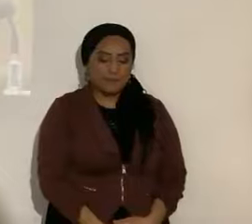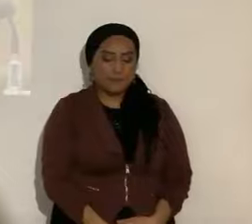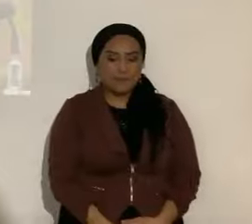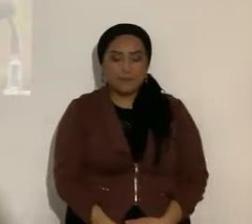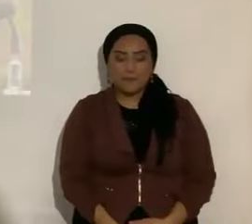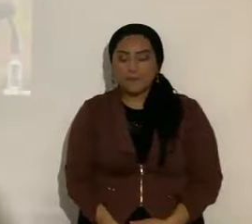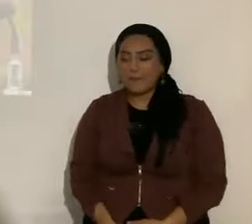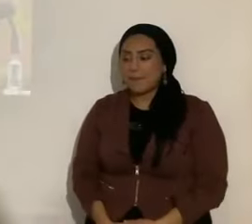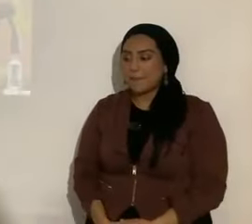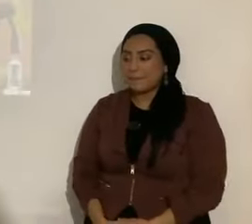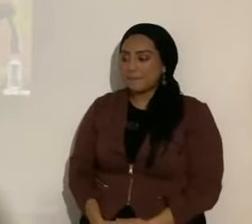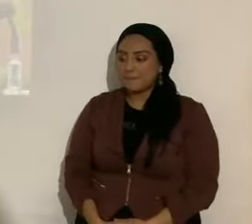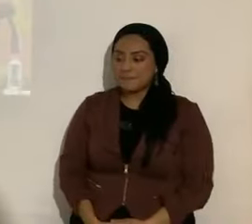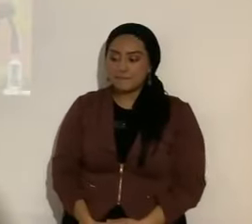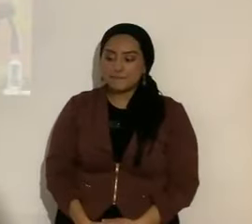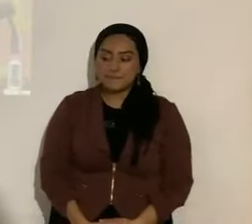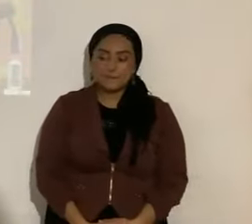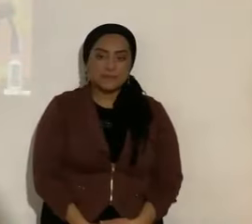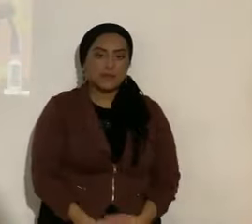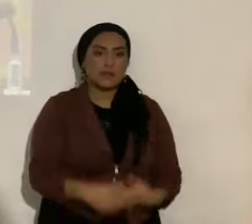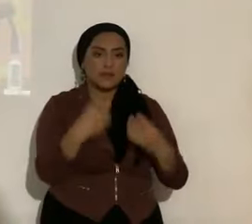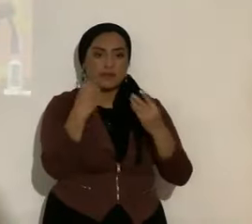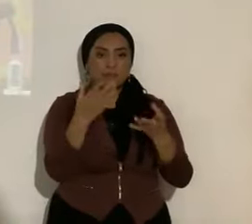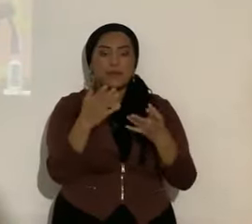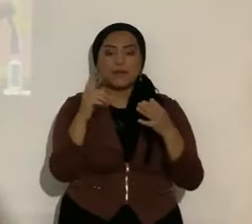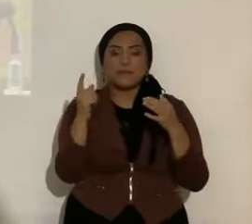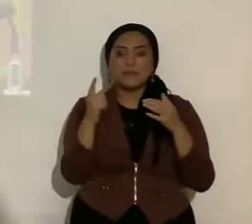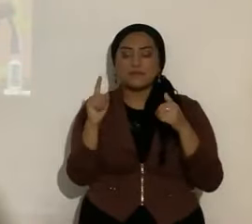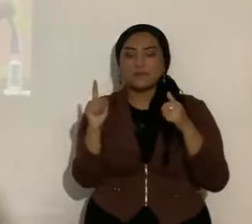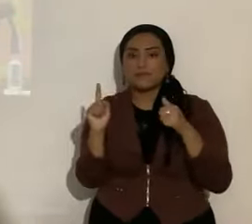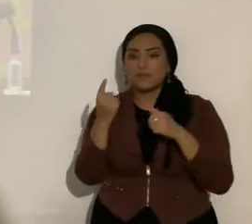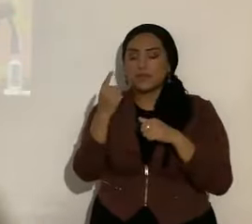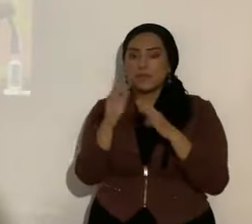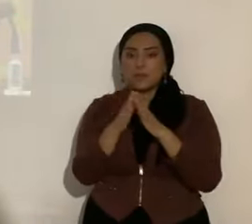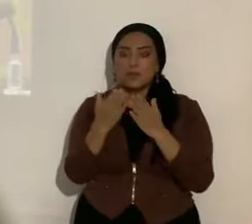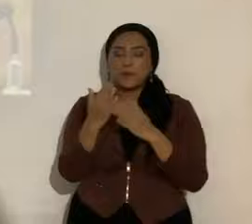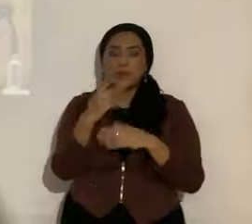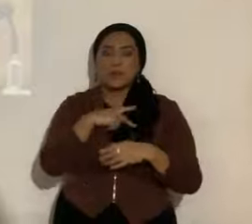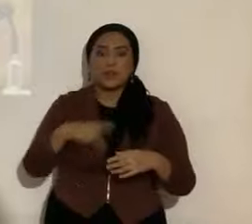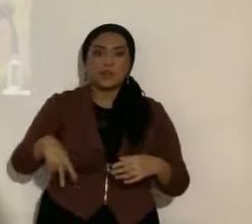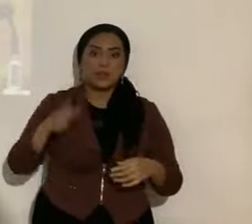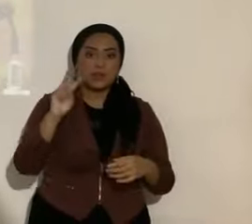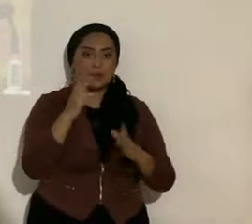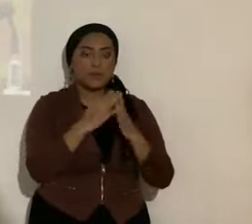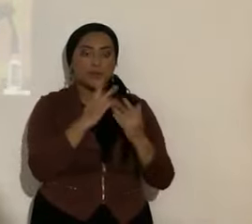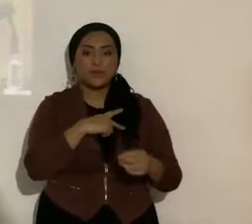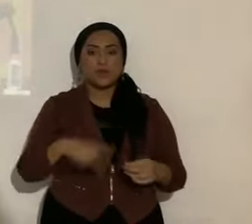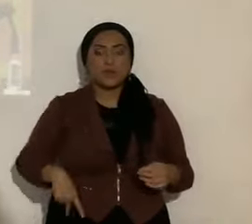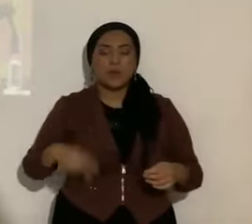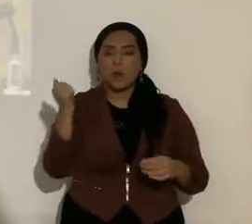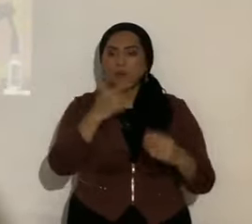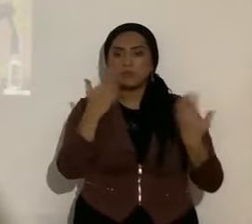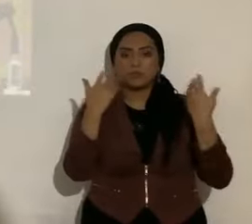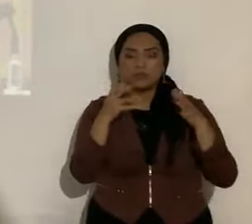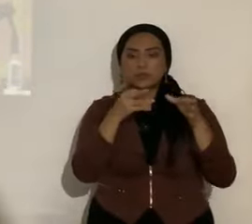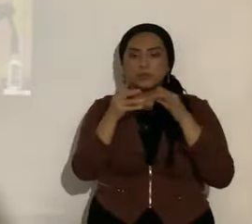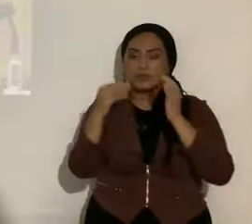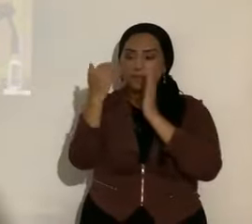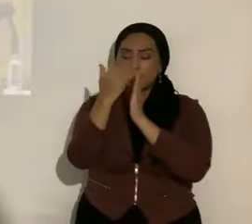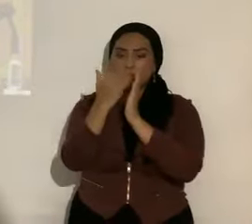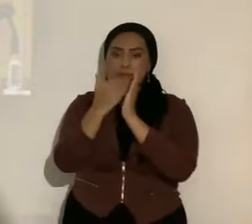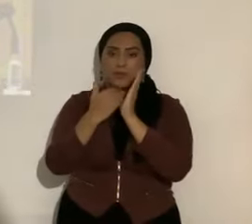capítulo 2. En el capítulo, quiero decirles esto, primer libro de Reyes, segundo libro de Reyes, todo está bien explicado con